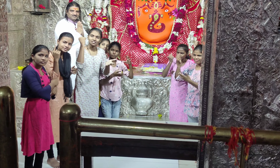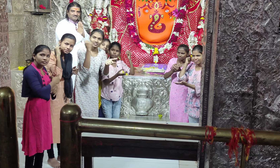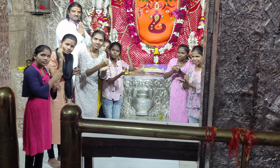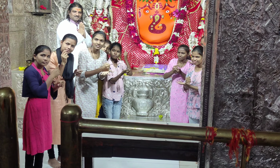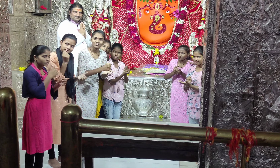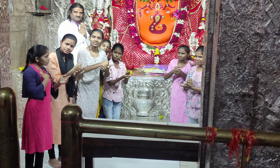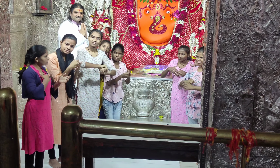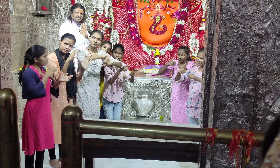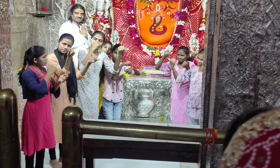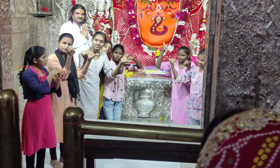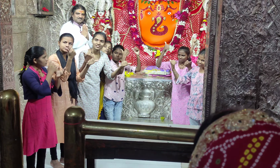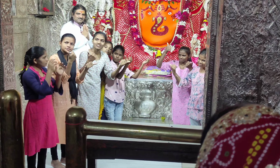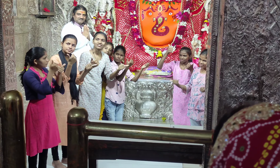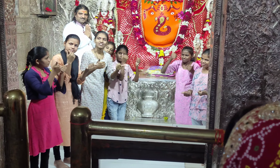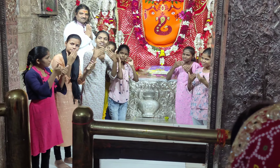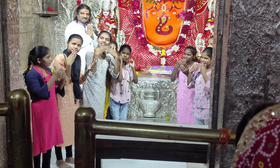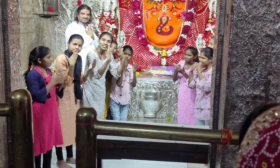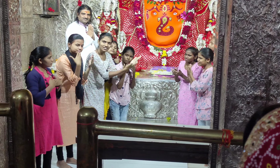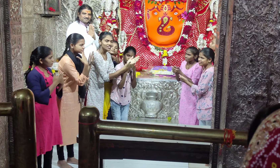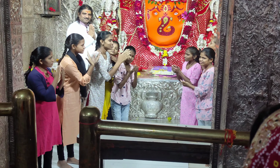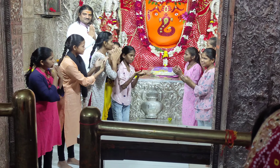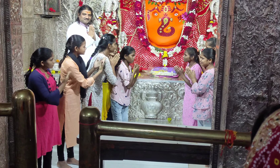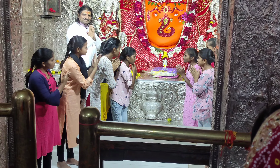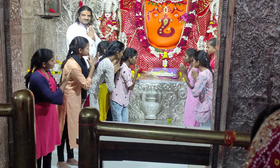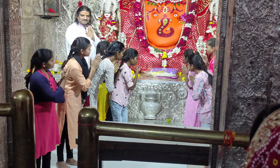दर्जा दे दीजिए। थैंक यू।